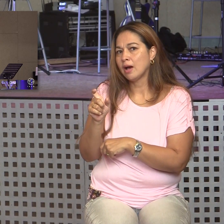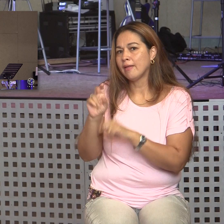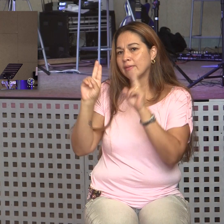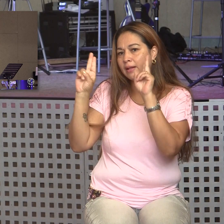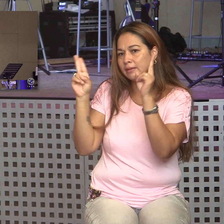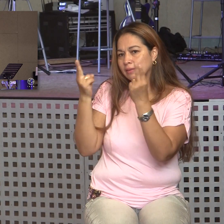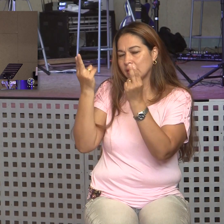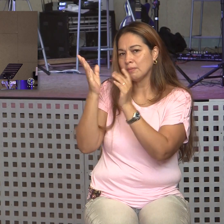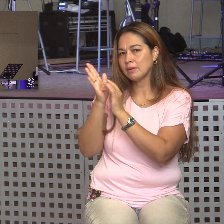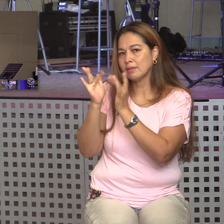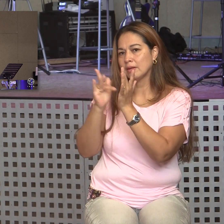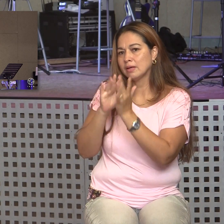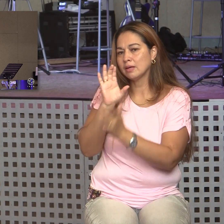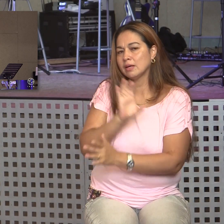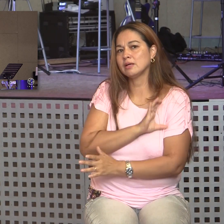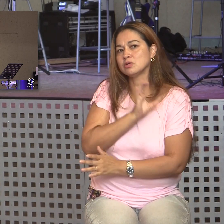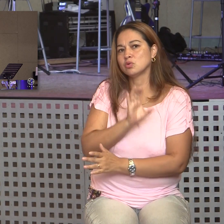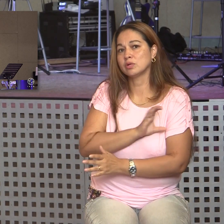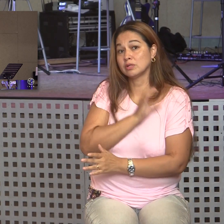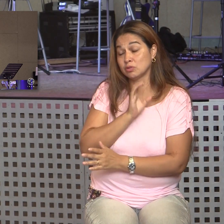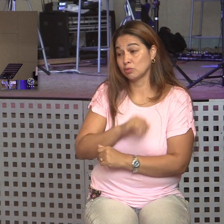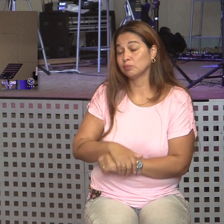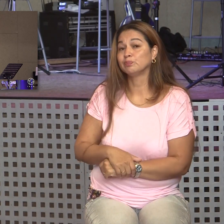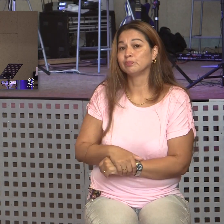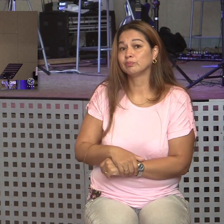Jesús. A nadie, a ningún hombre.